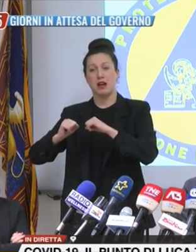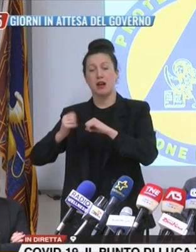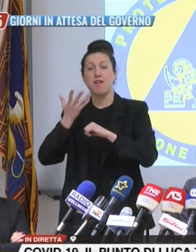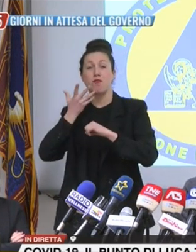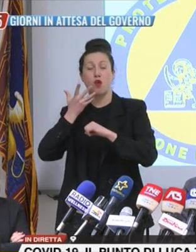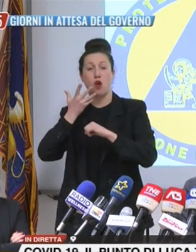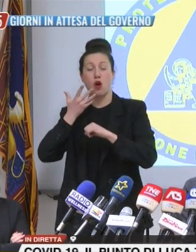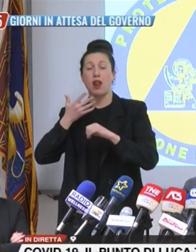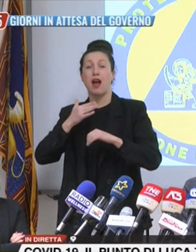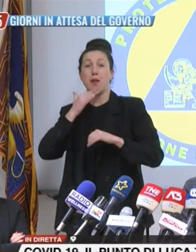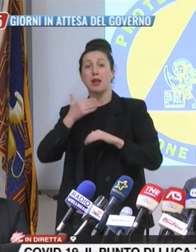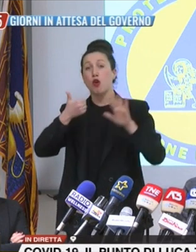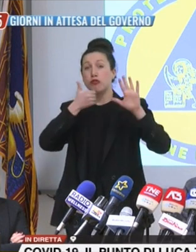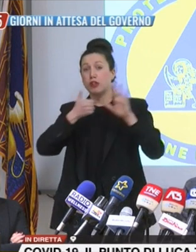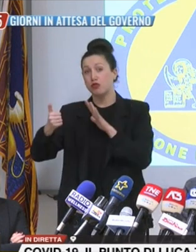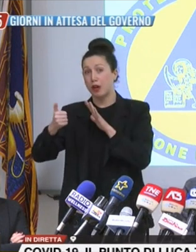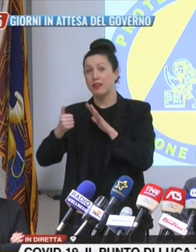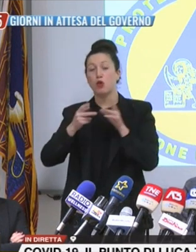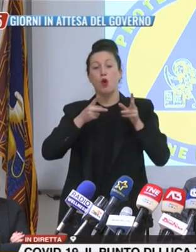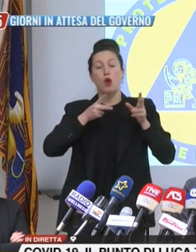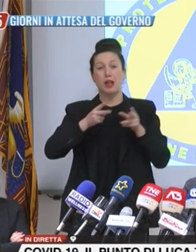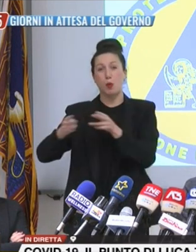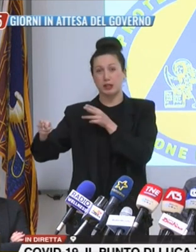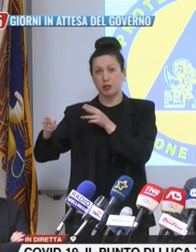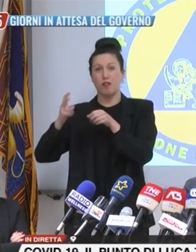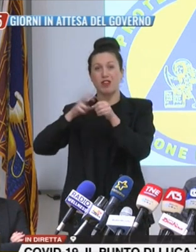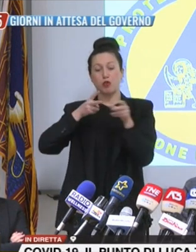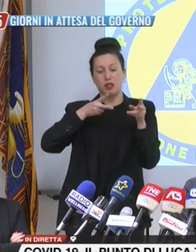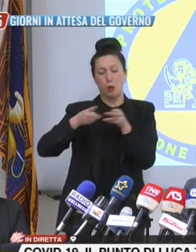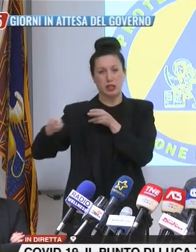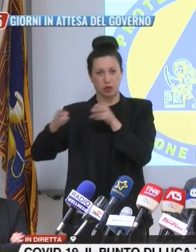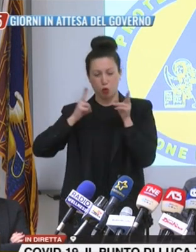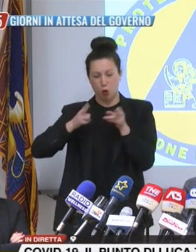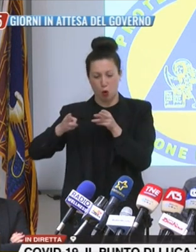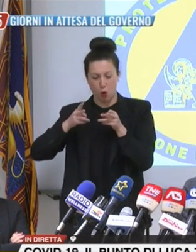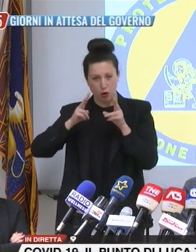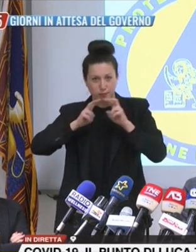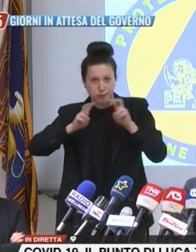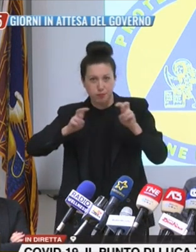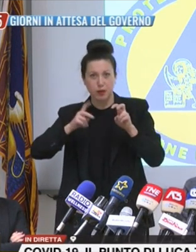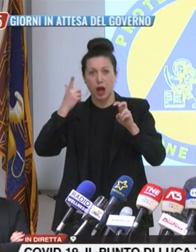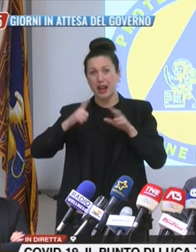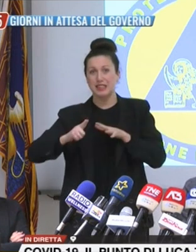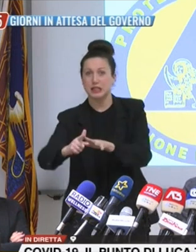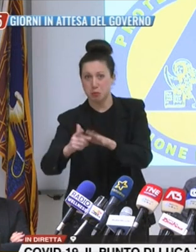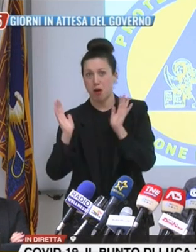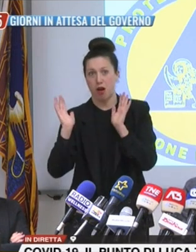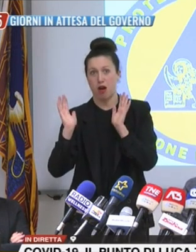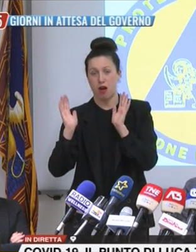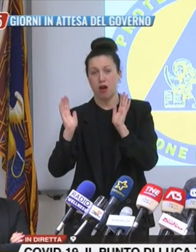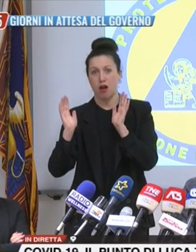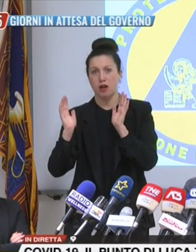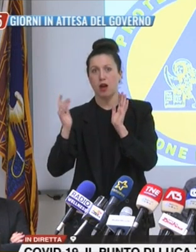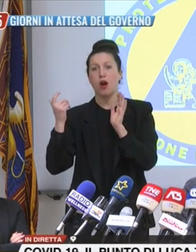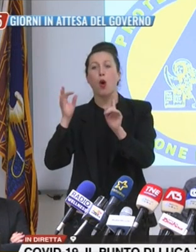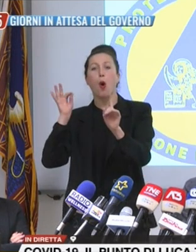sequenziazioni a settimana, in maniera tale che si possano diciamo fare delle foto reali